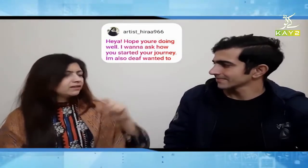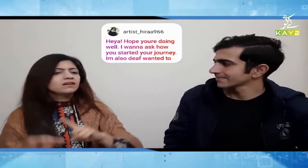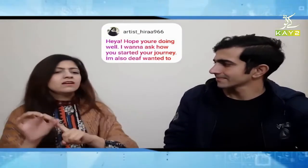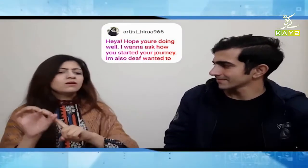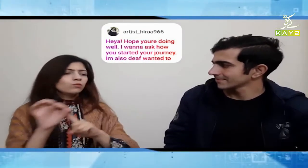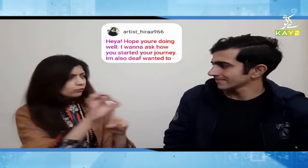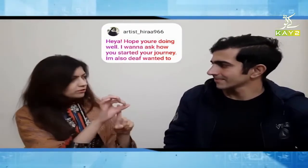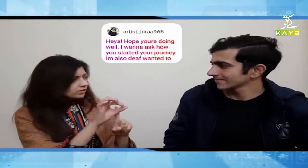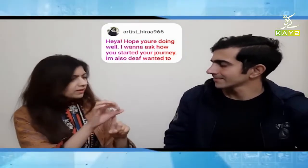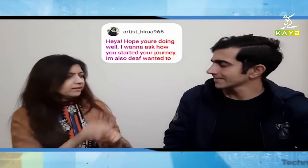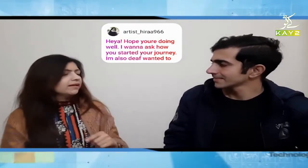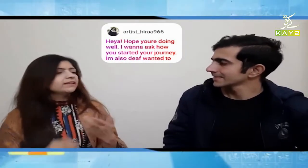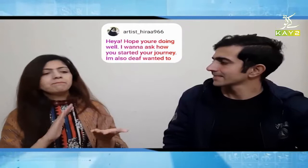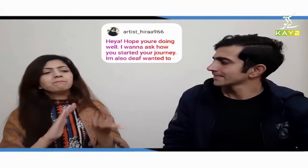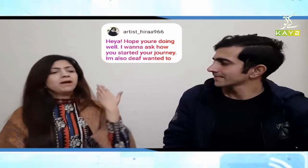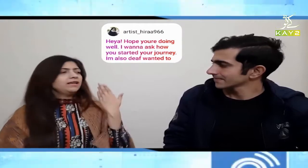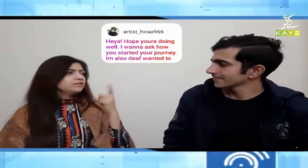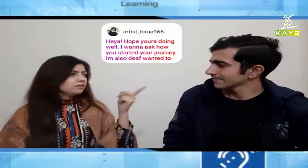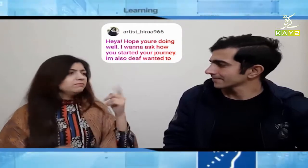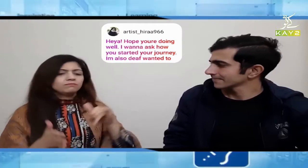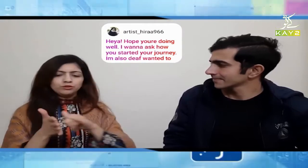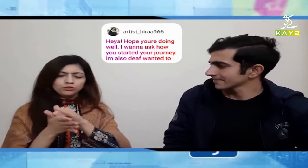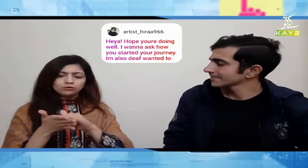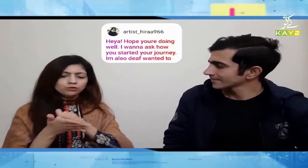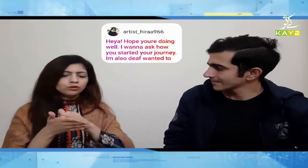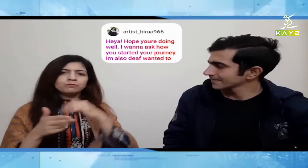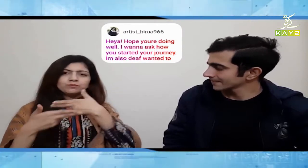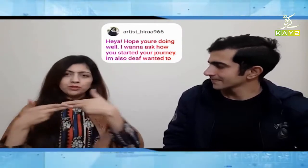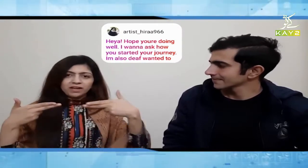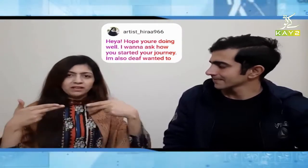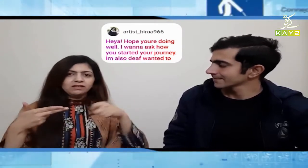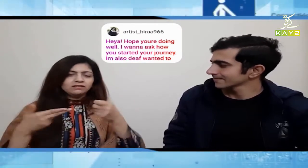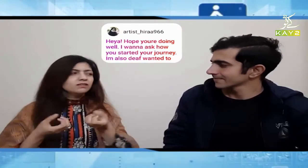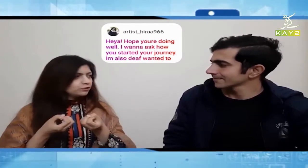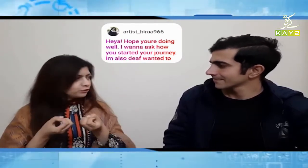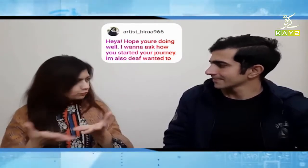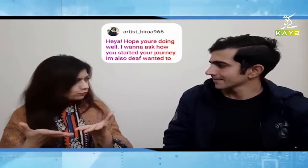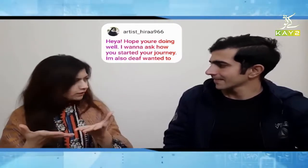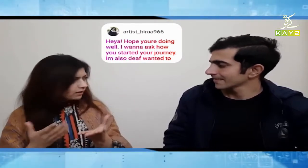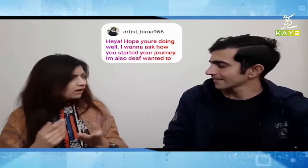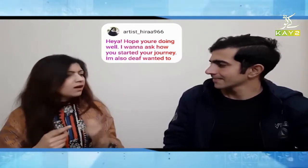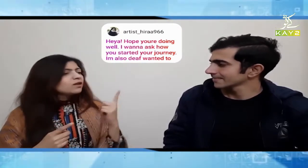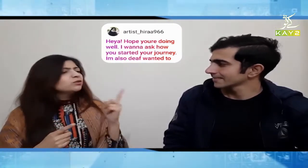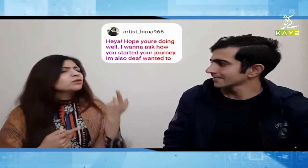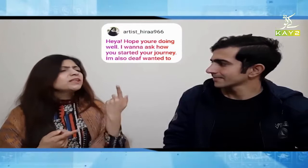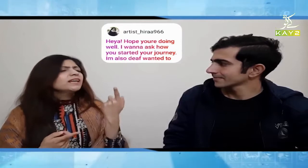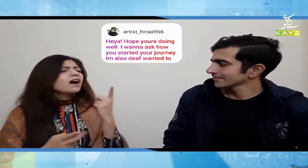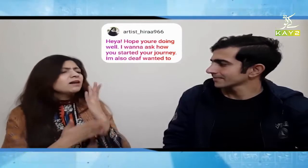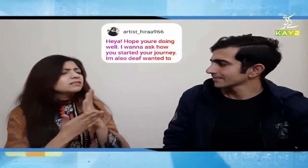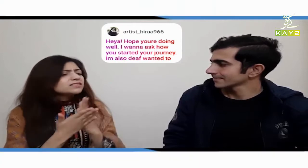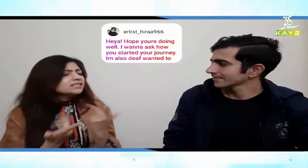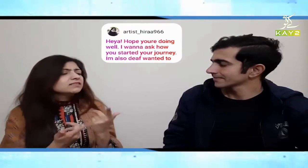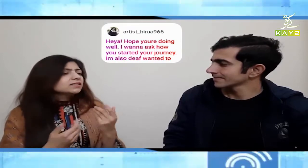HIRA। क्वेश्चन कह रही है कि पहले जब YouTube चैनल शुरू किया तो